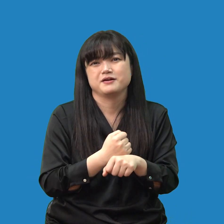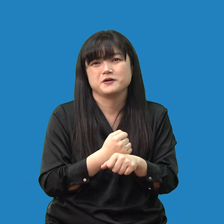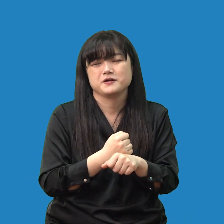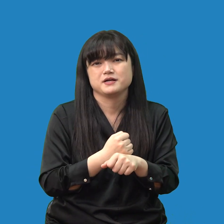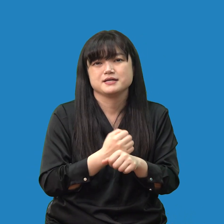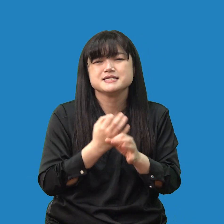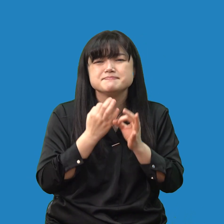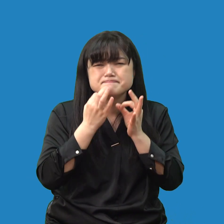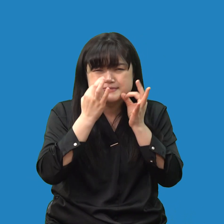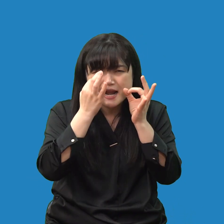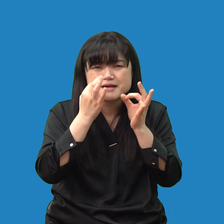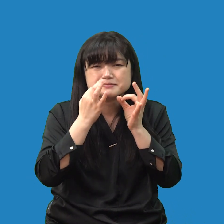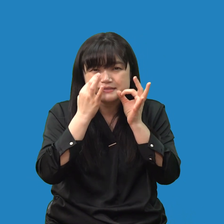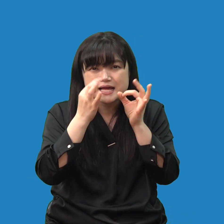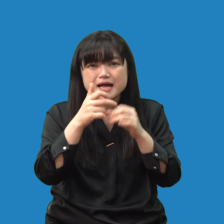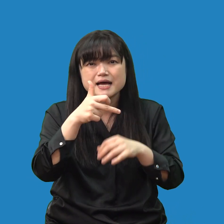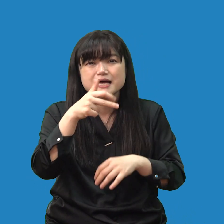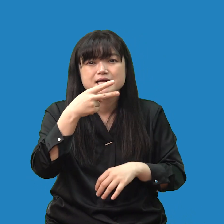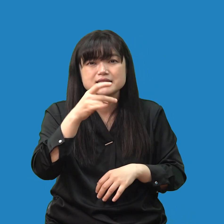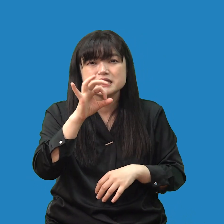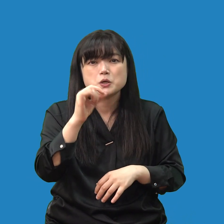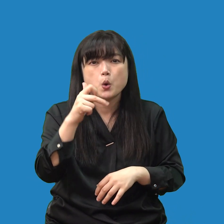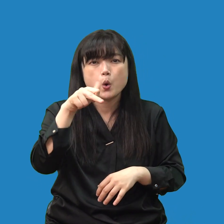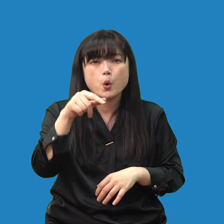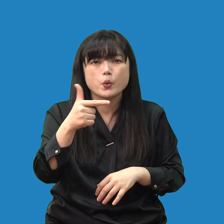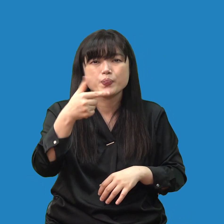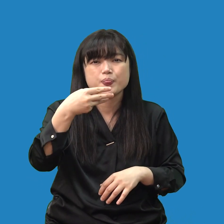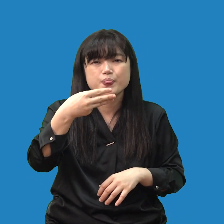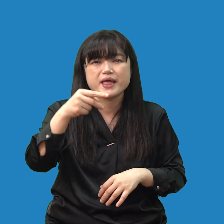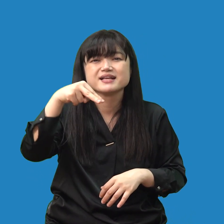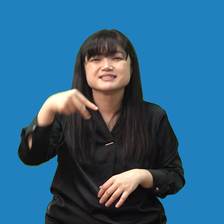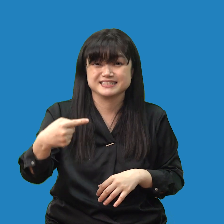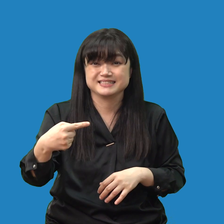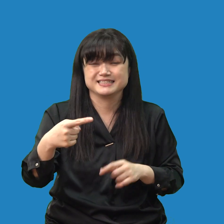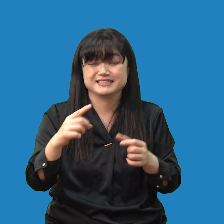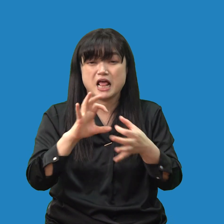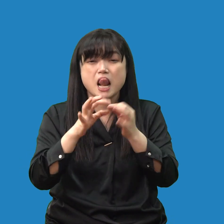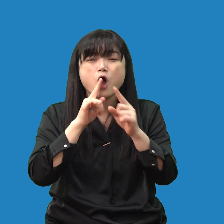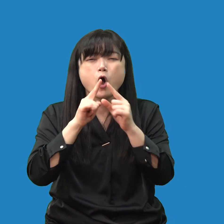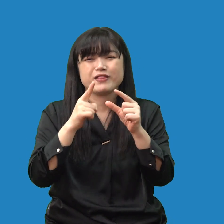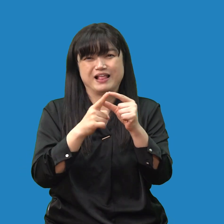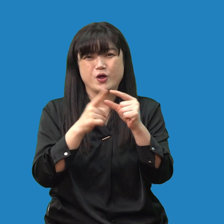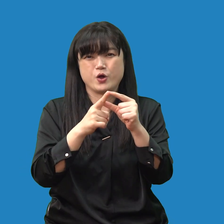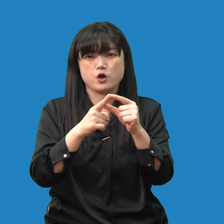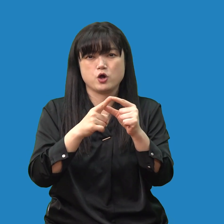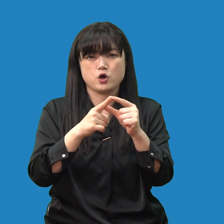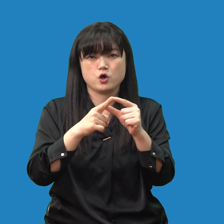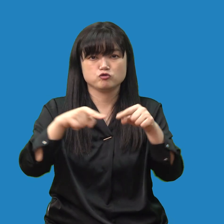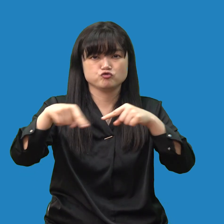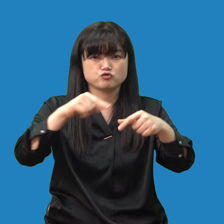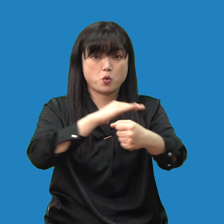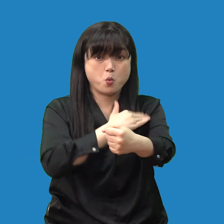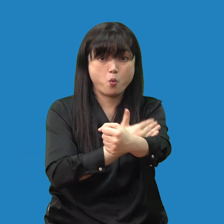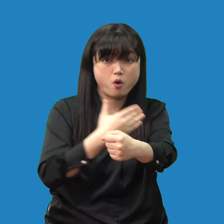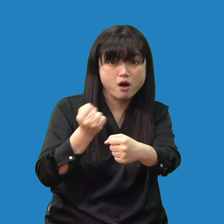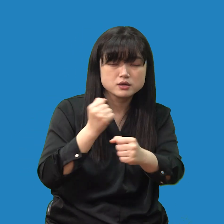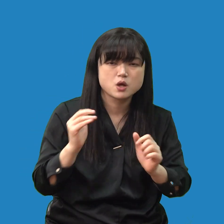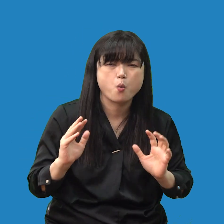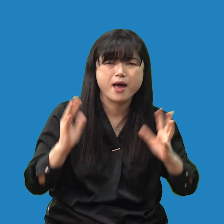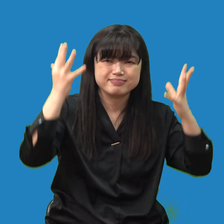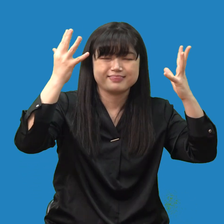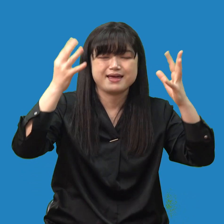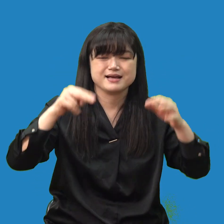여기서도 힌스라라는 단어, 디오콘테스라는 단어가 쓰이는데요, 주도권을 가지고